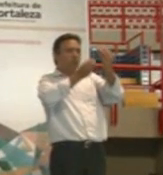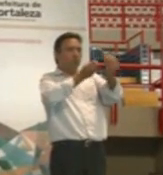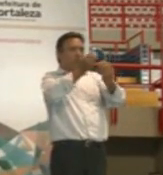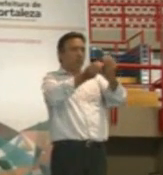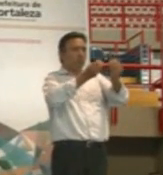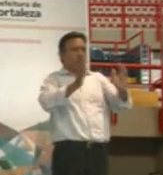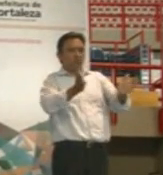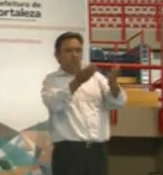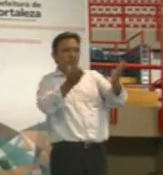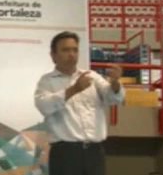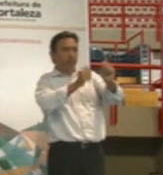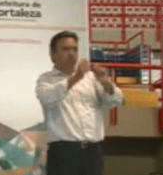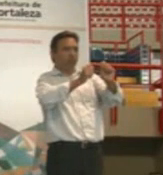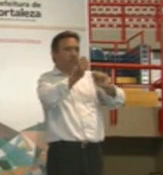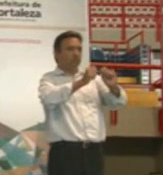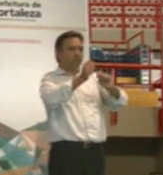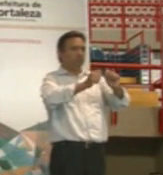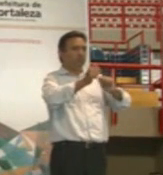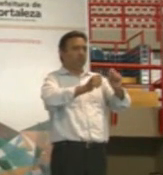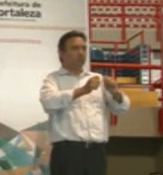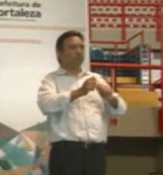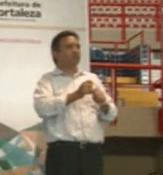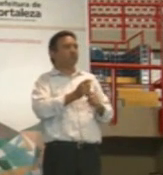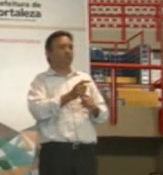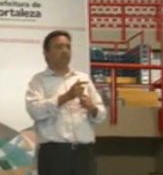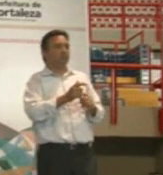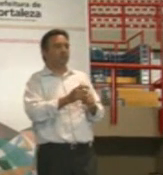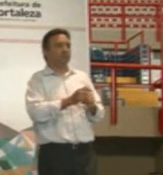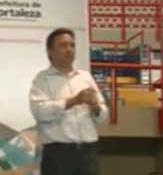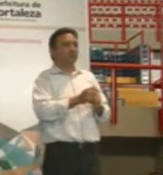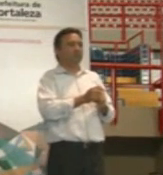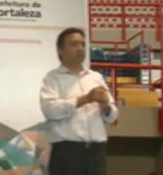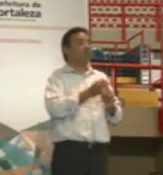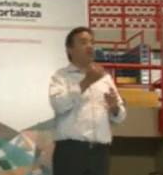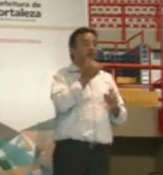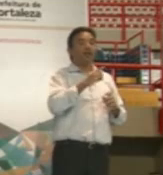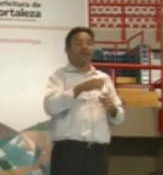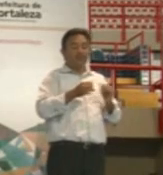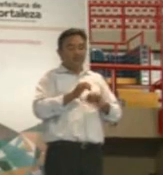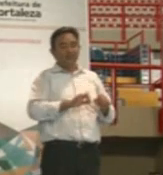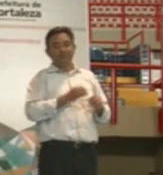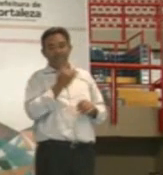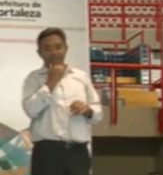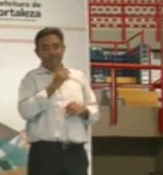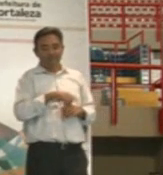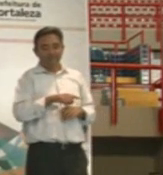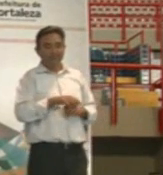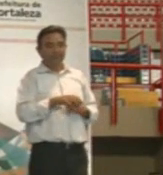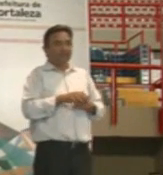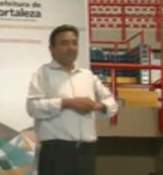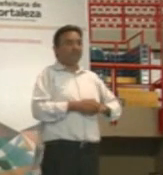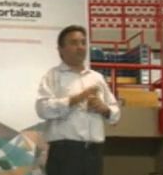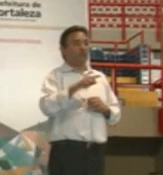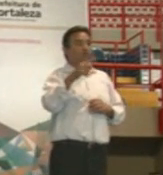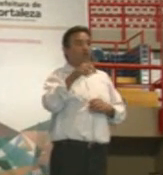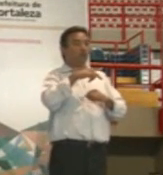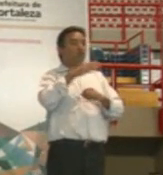posso promover crescimento econômico sem degradar muito o meio ambiente? Daí o Brasil